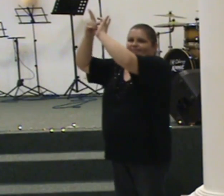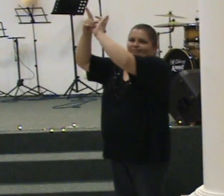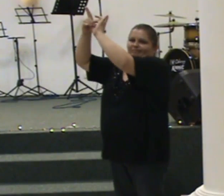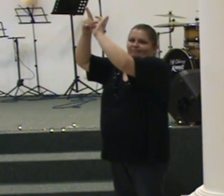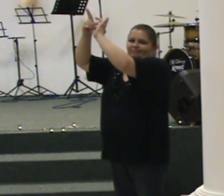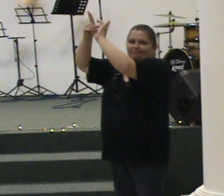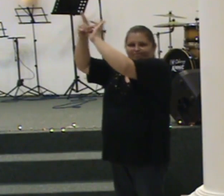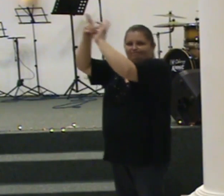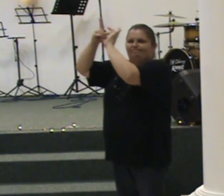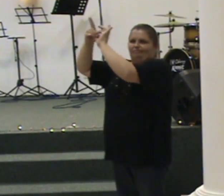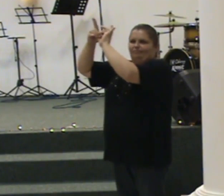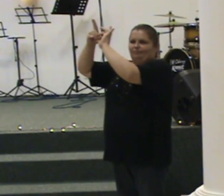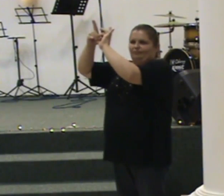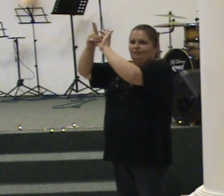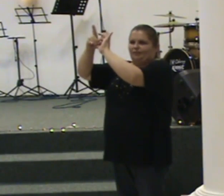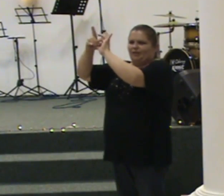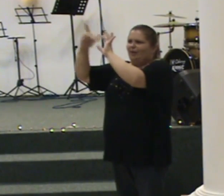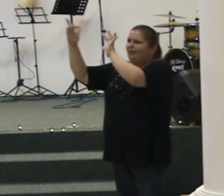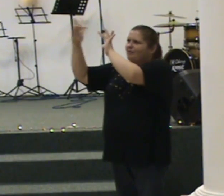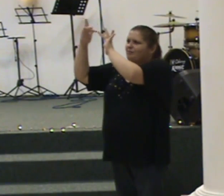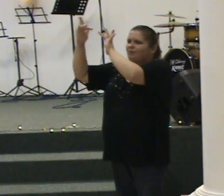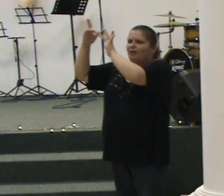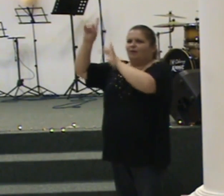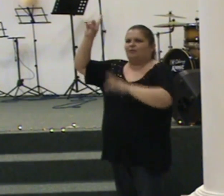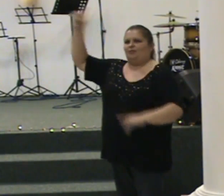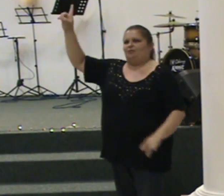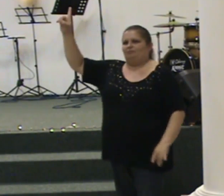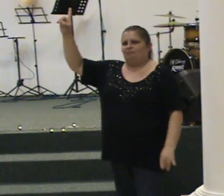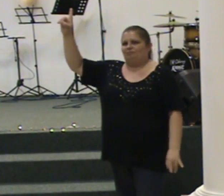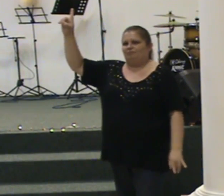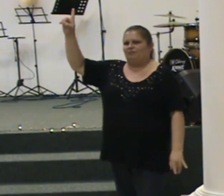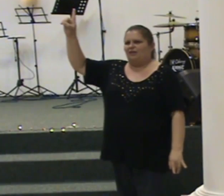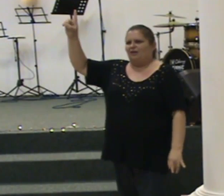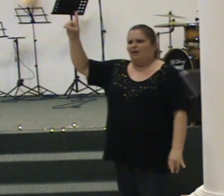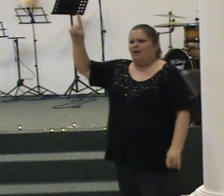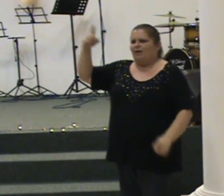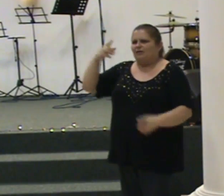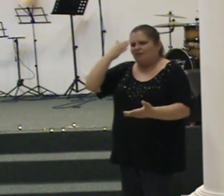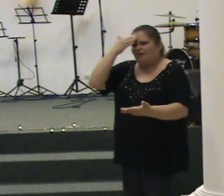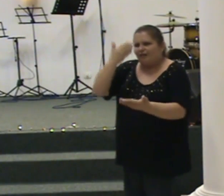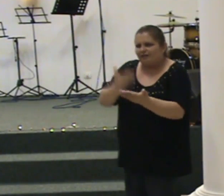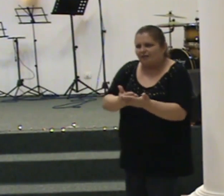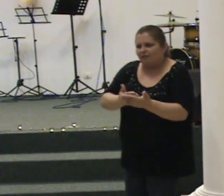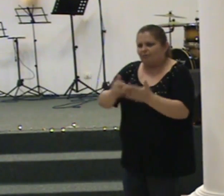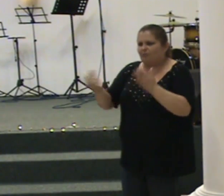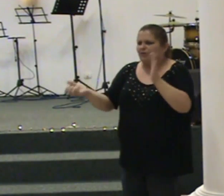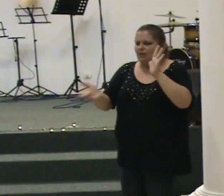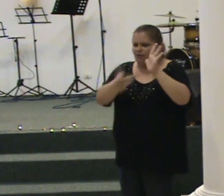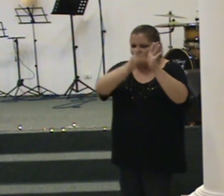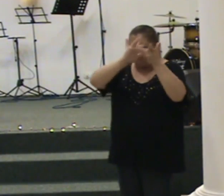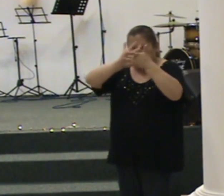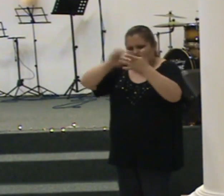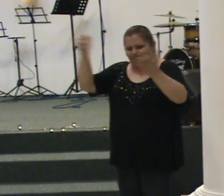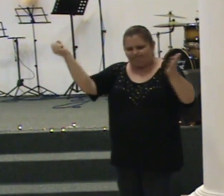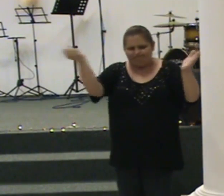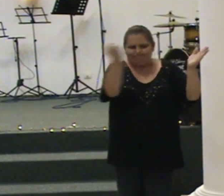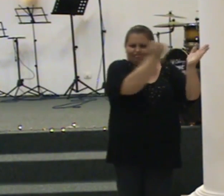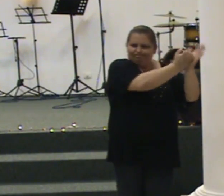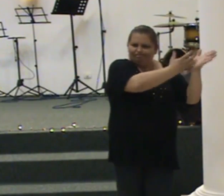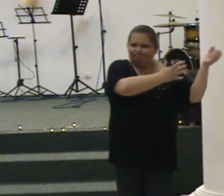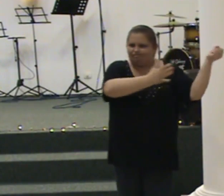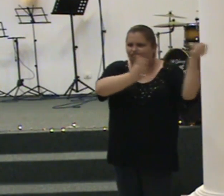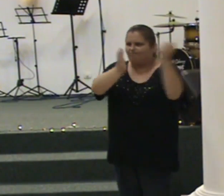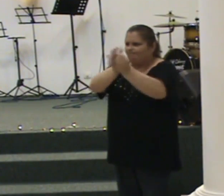cristãos, que acreditamos que Jesus Cristo é Filho de Deus, que morreu naquela cruz, que o seu sangue derramado tem poder para